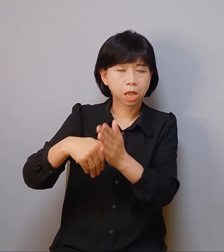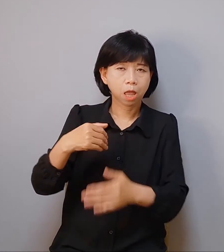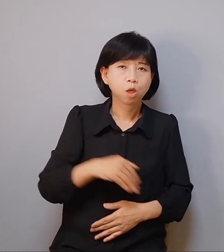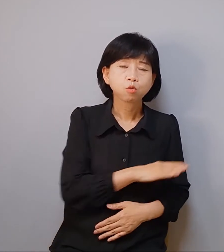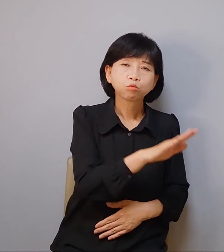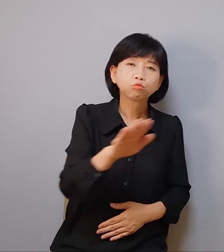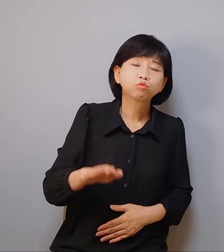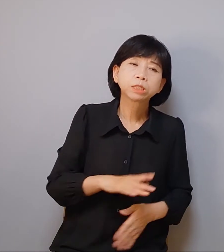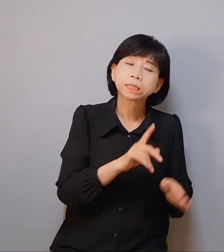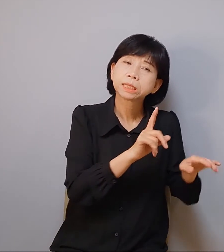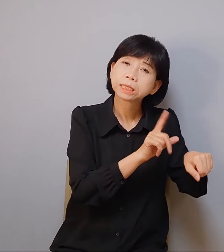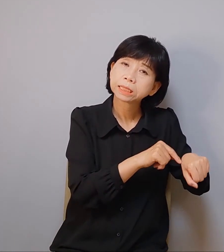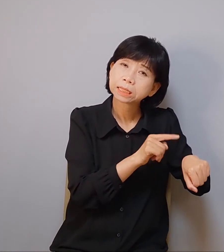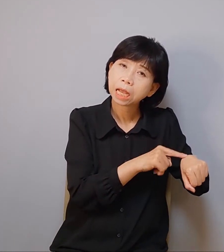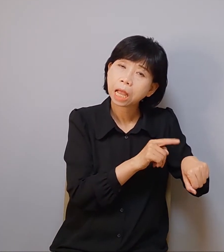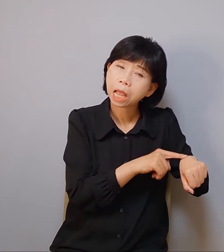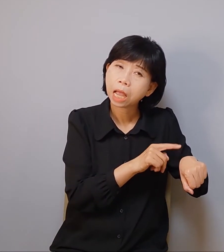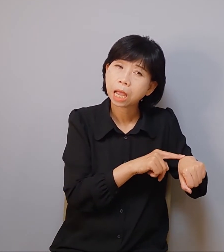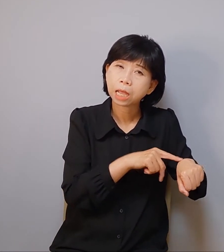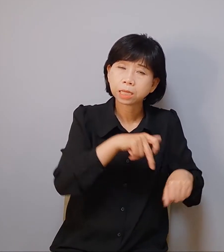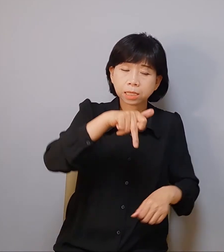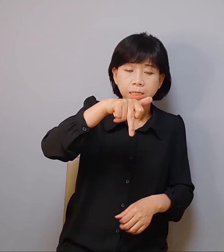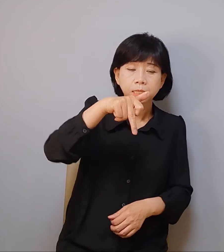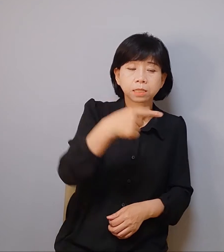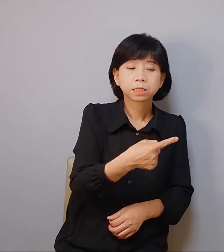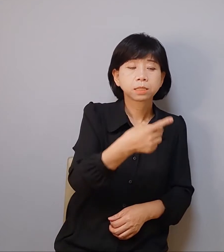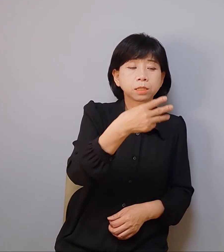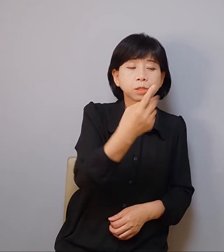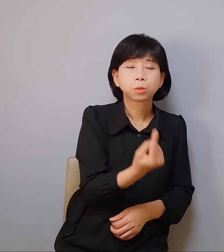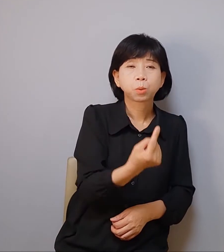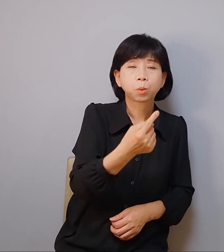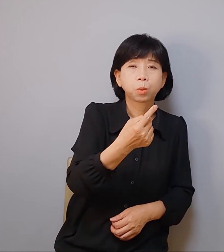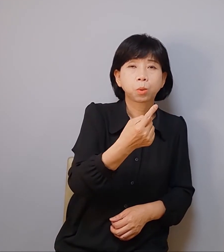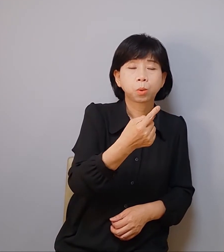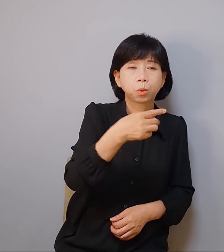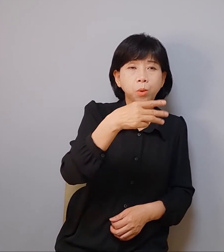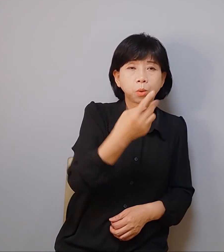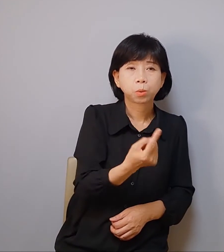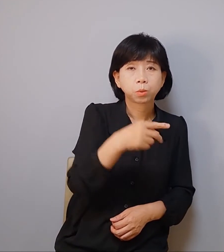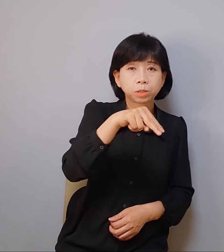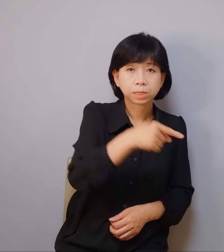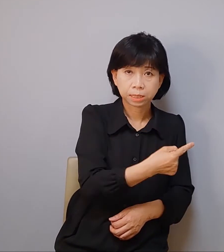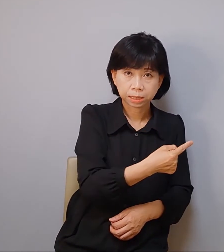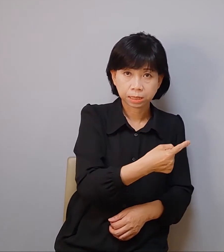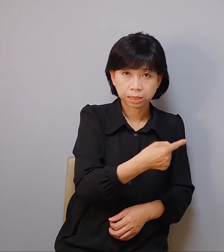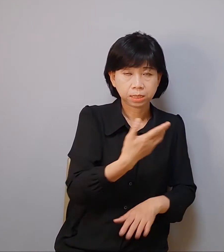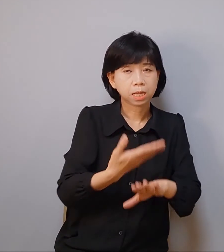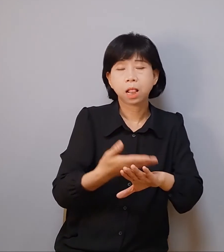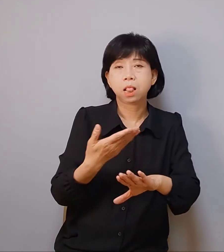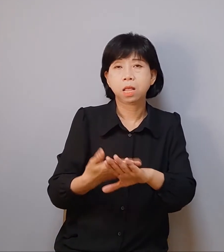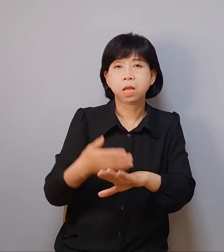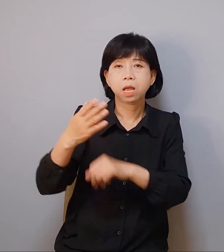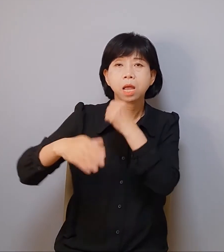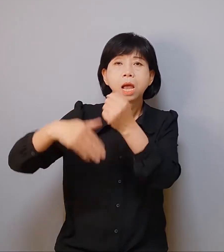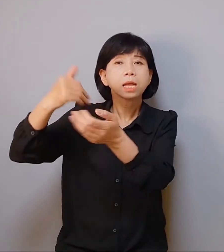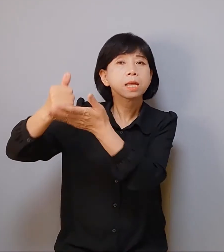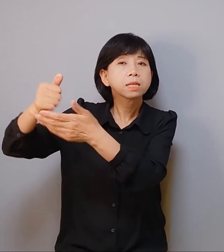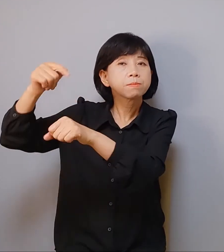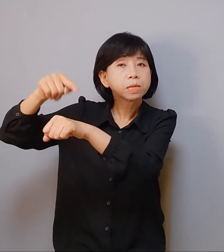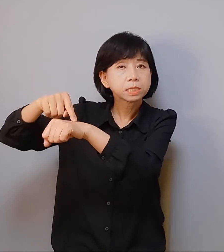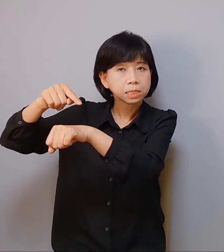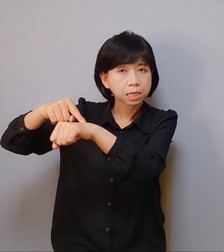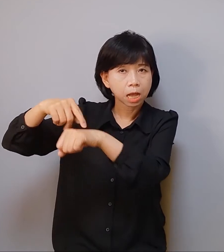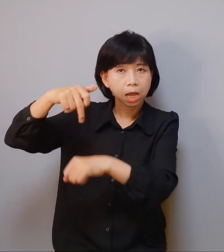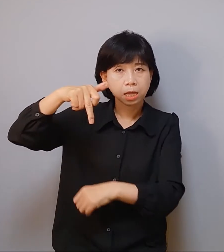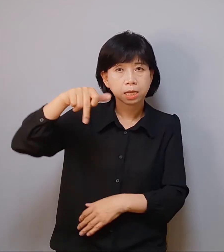이해가 안 되는 거죠. 하나님의 시간대, 카이로스의 때가 있는 겁니다. 하나님의